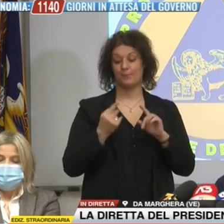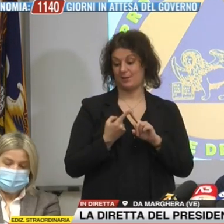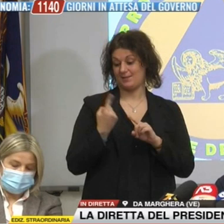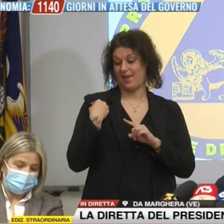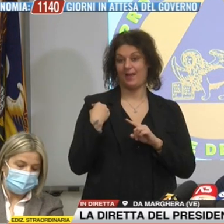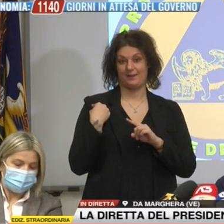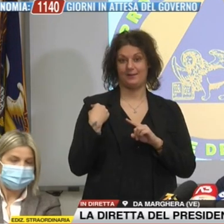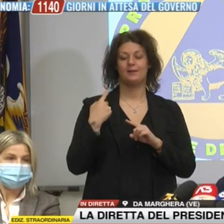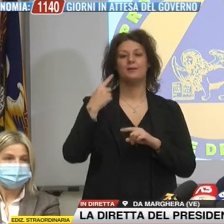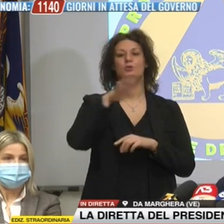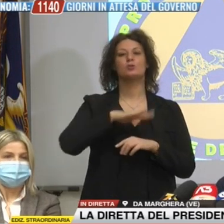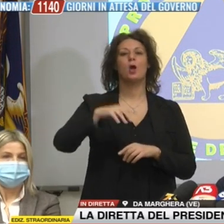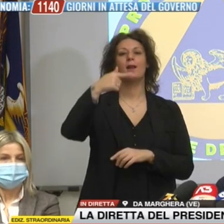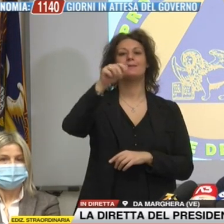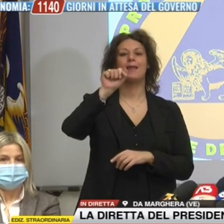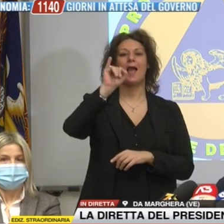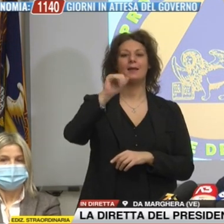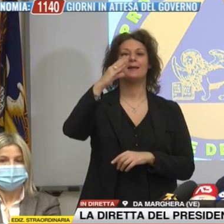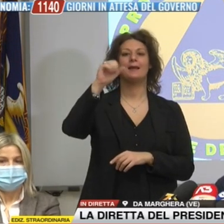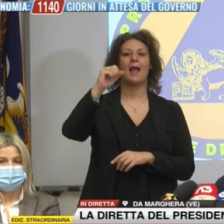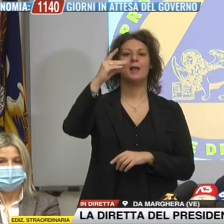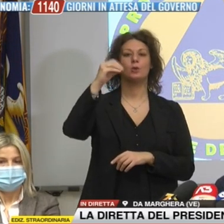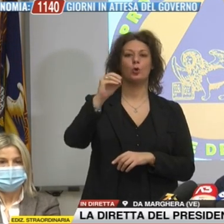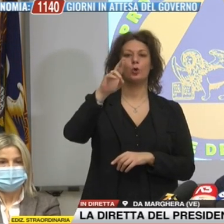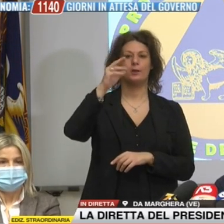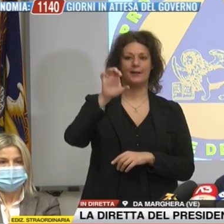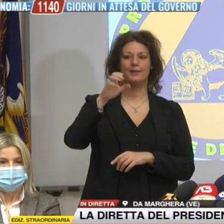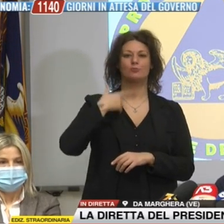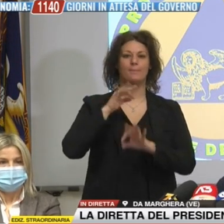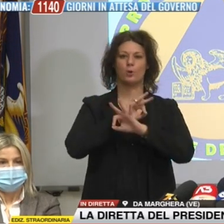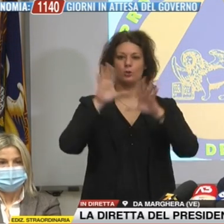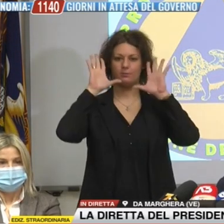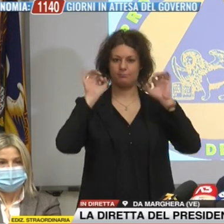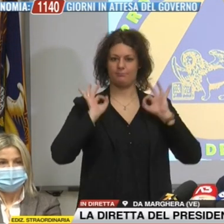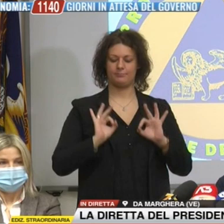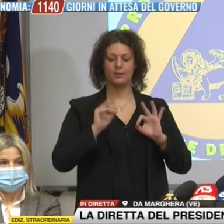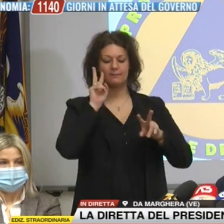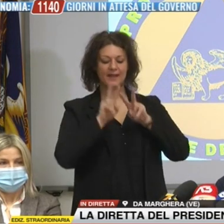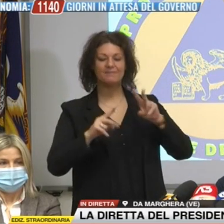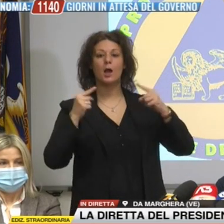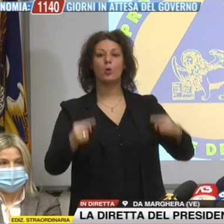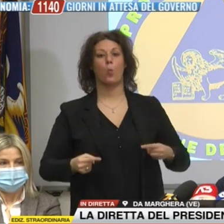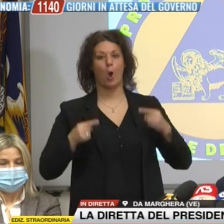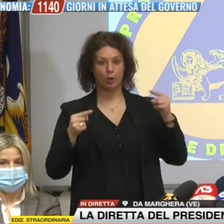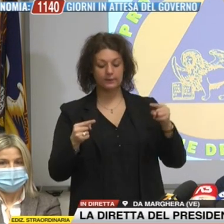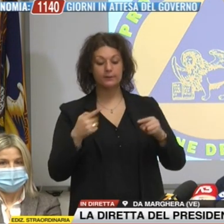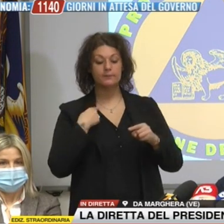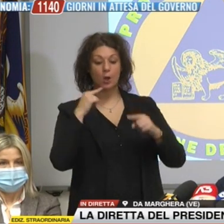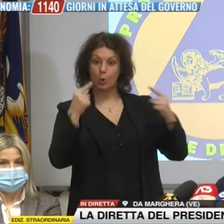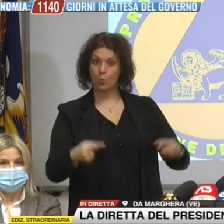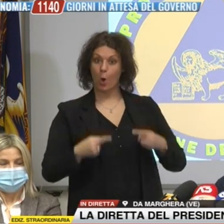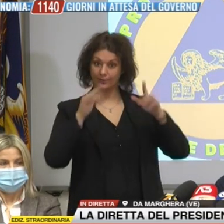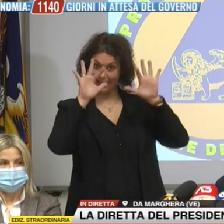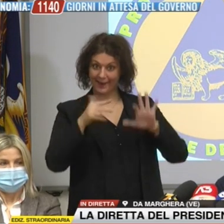veniva fermato dalle forze dell'ordine e chi aveva le gomme da neve poteva proseguire, chi non le aveva tornava a casa e veniva sanzionato perché c'è l'obbligo